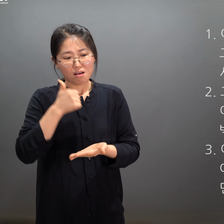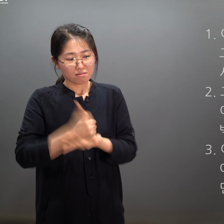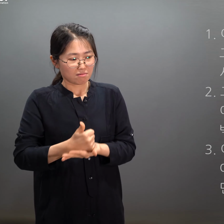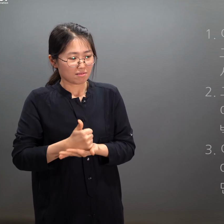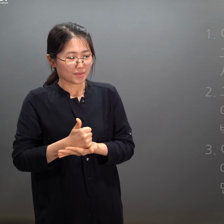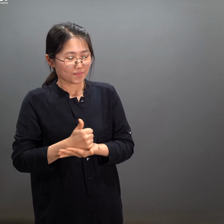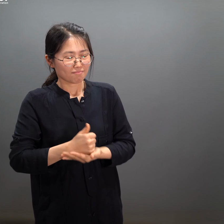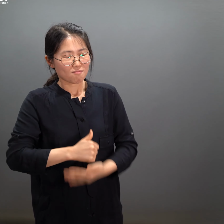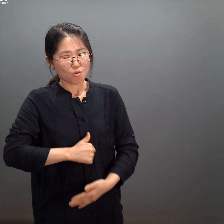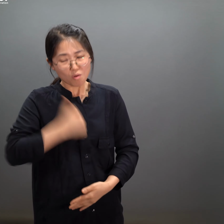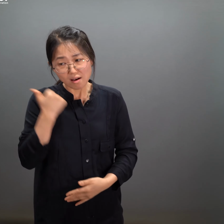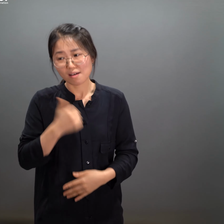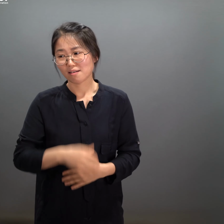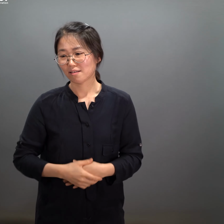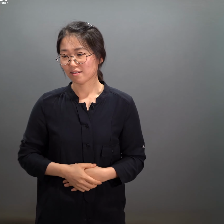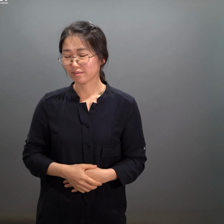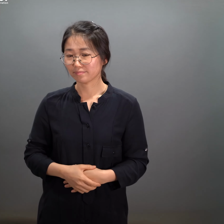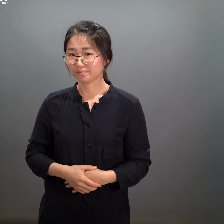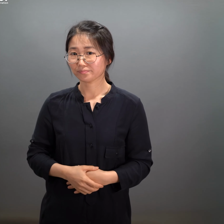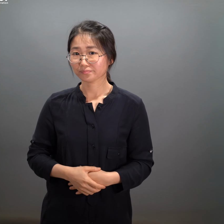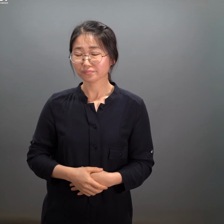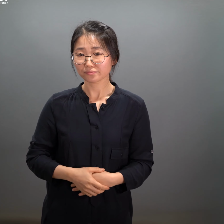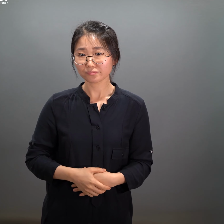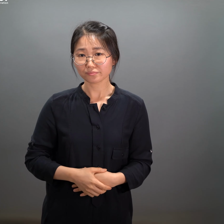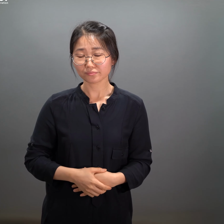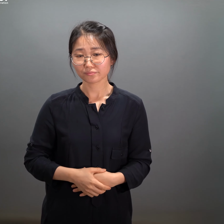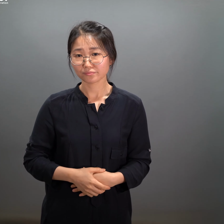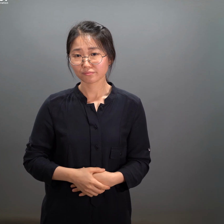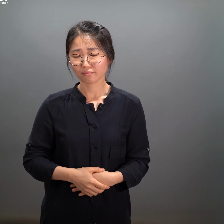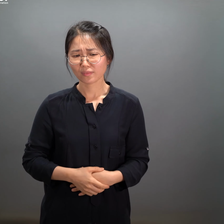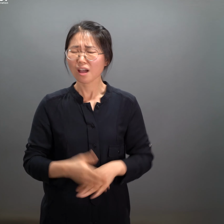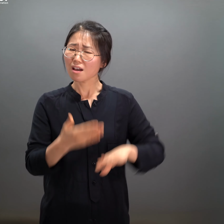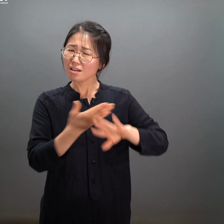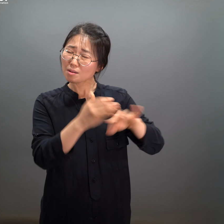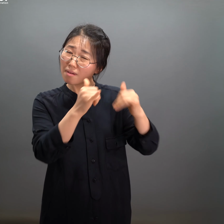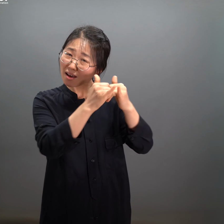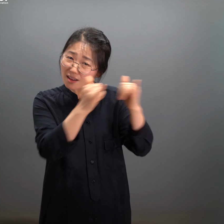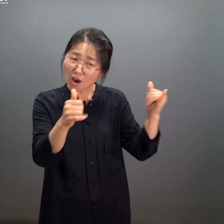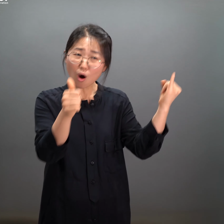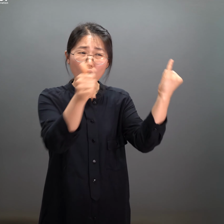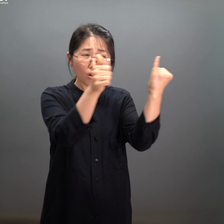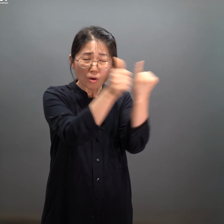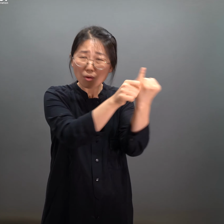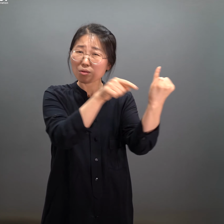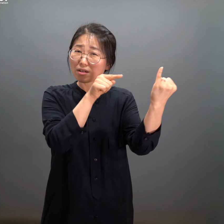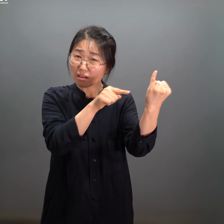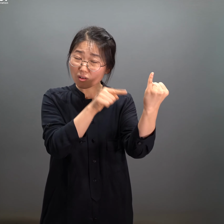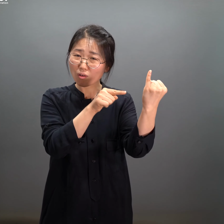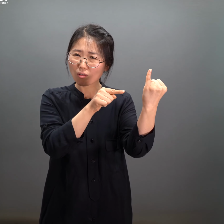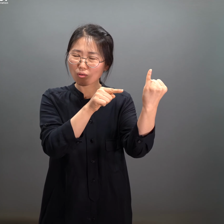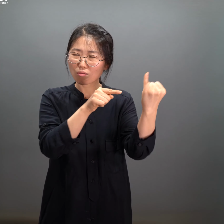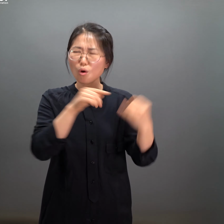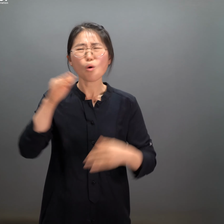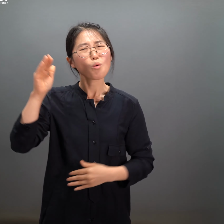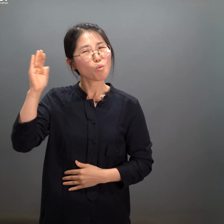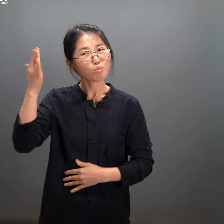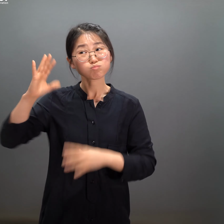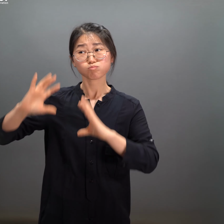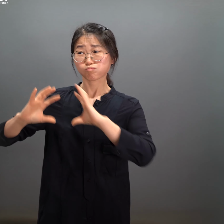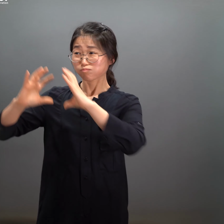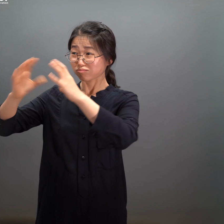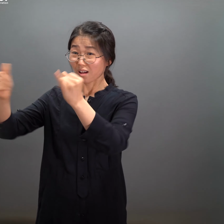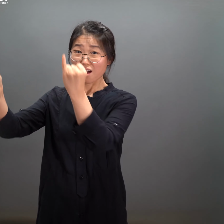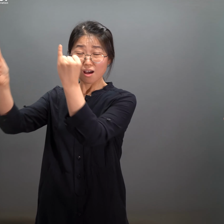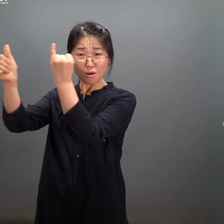진노하시니라. 여러분, 이방인들과 결혼한다라는 것은 뭐 이게 오늘날 국제